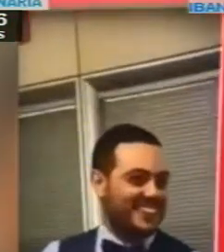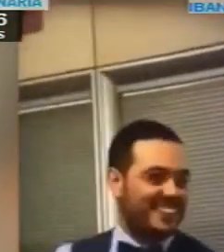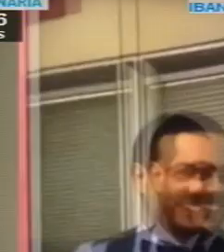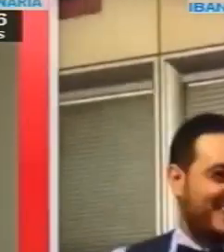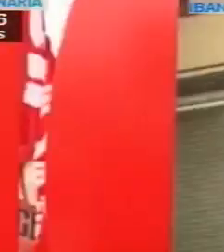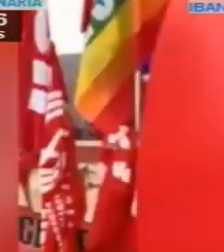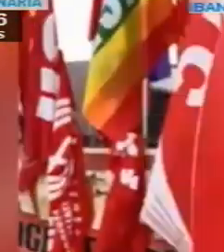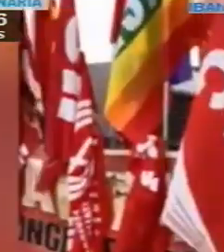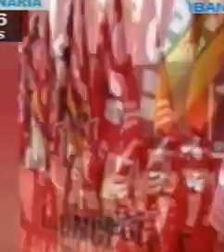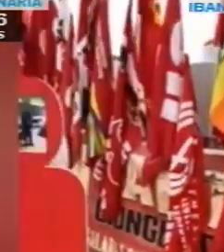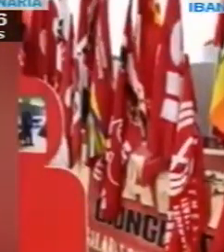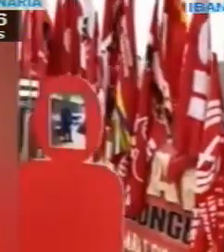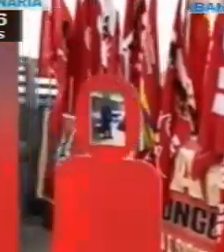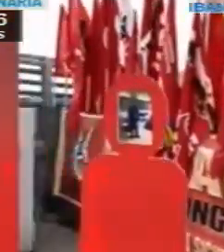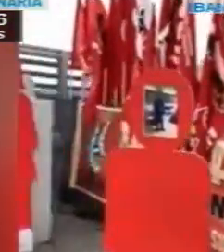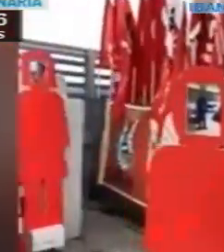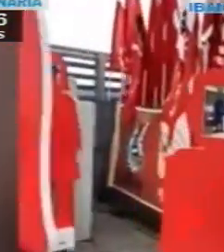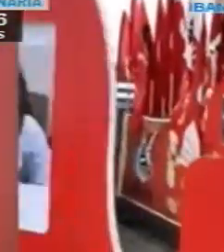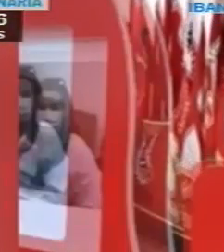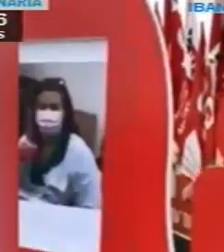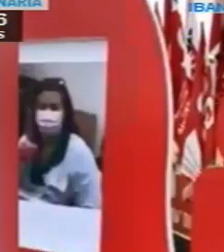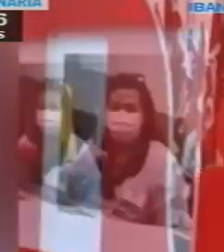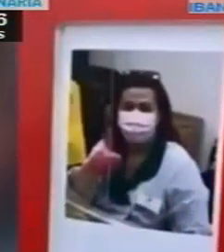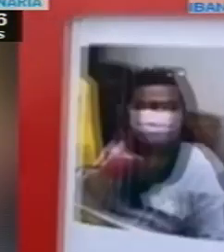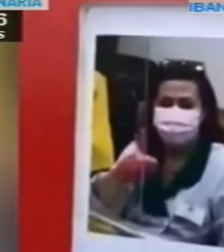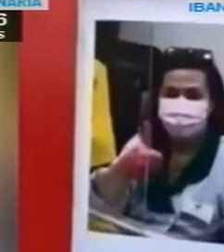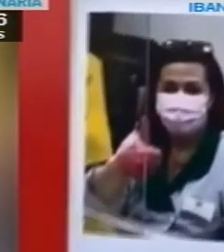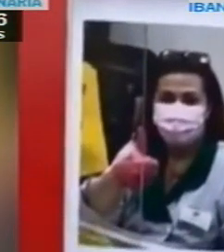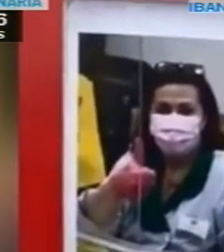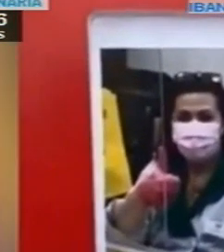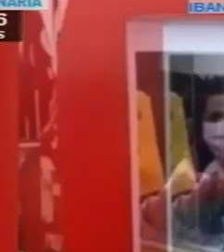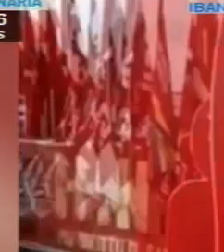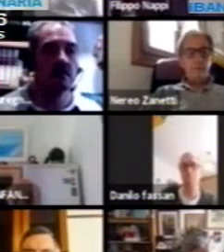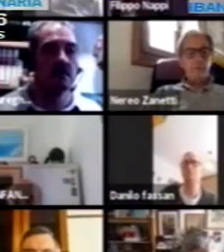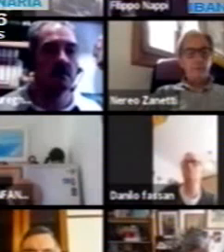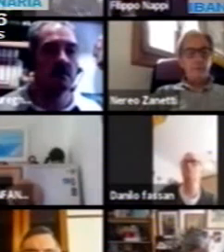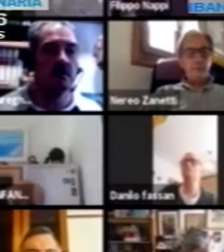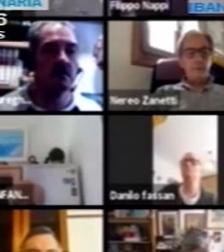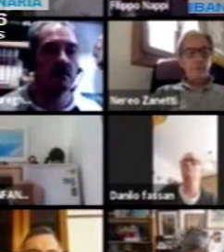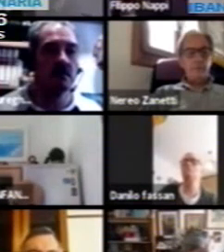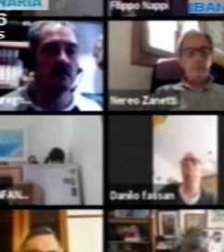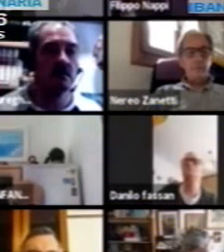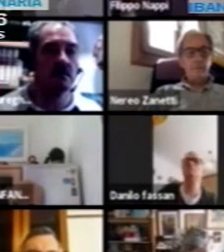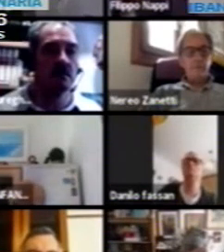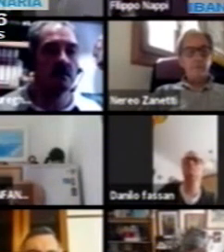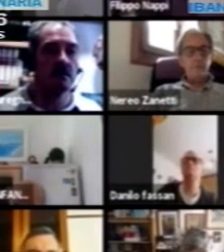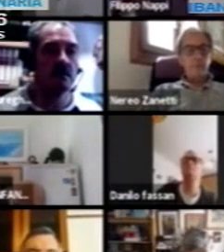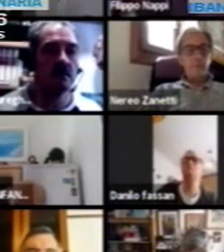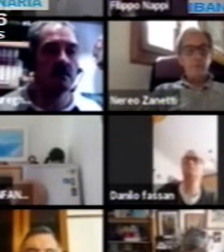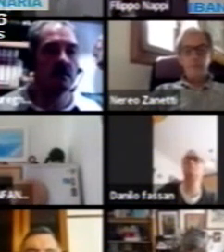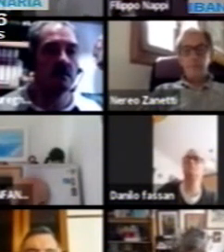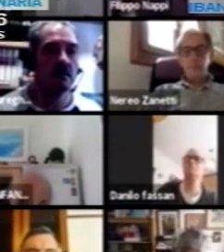fisico. Se stare assieme ancora non si può, al posto dei lavoratori ci sono delle sagome, ma soprattutto il 1° maggio, al tempo